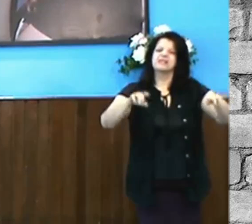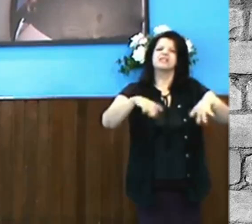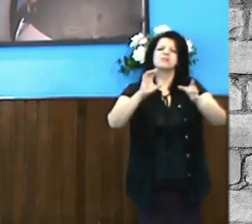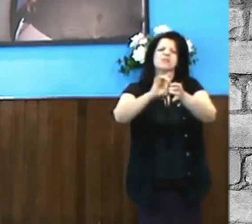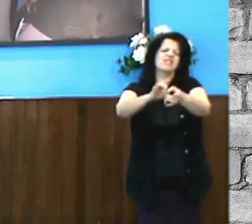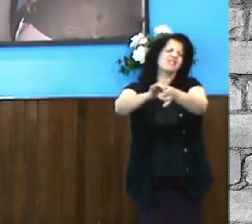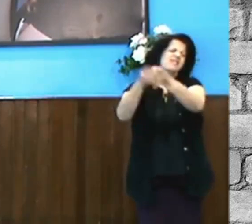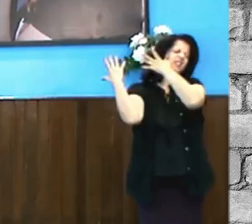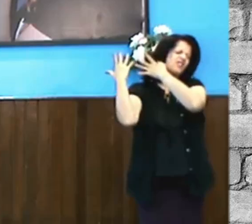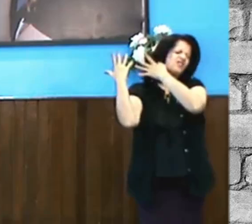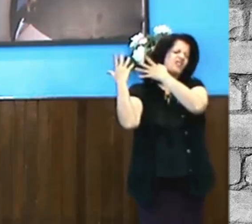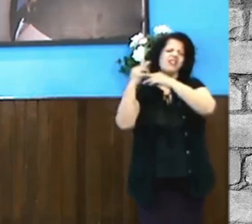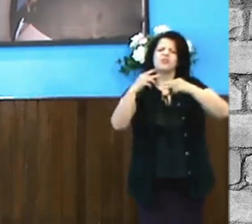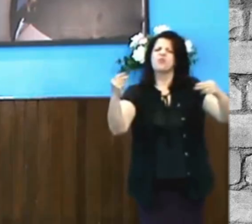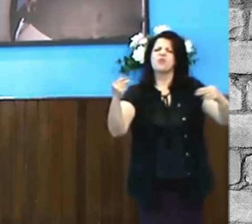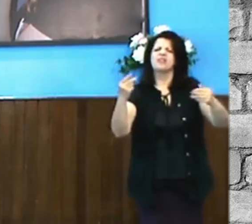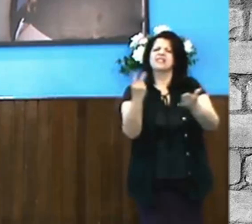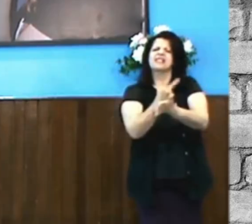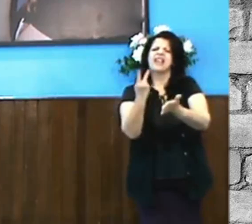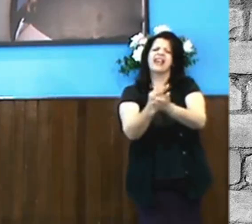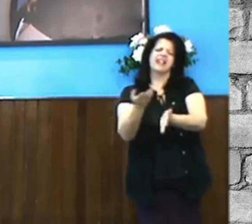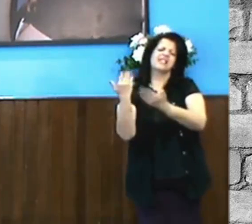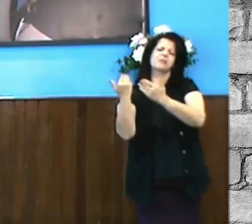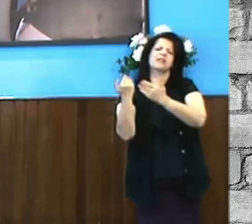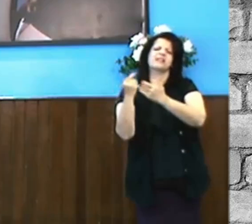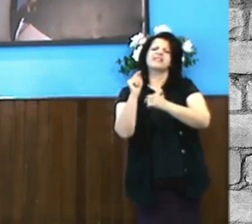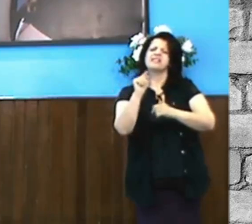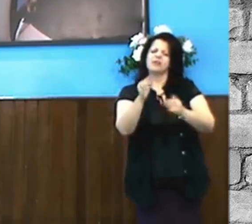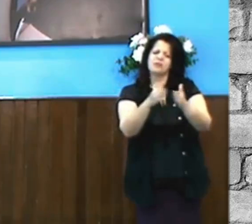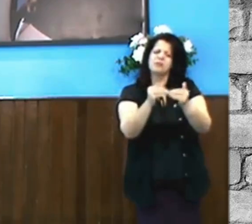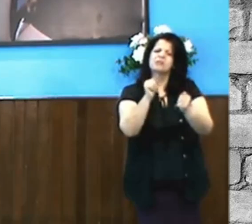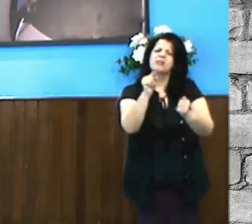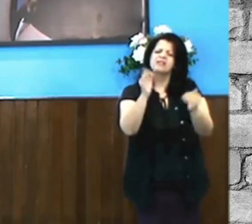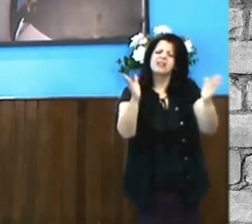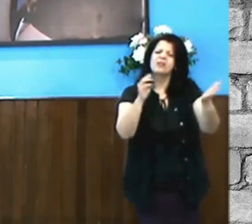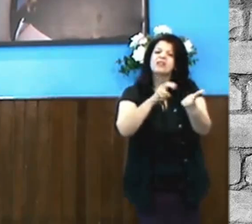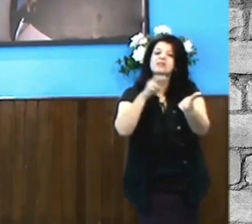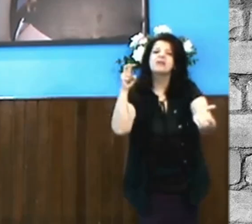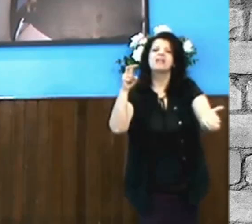a confessar nessa manhã aquilo que está te afastando de Deus.